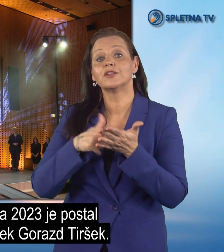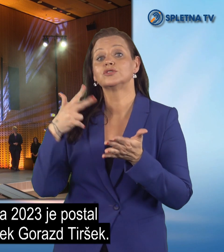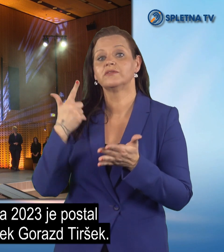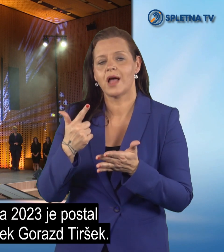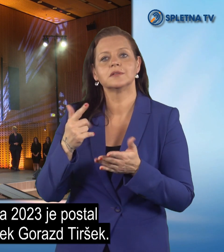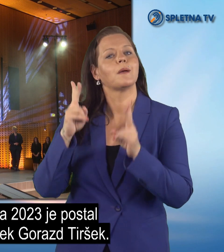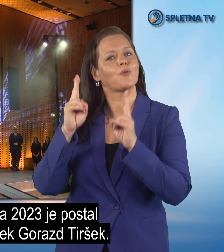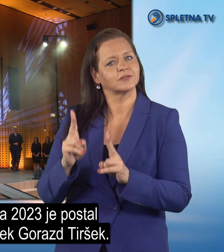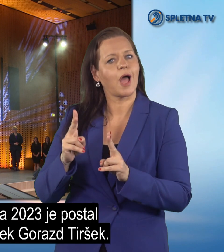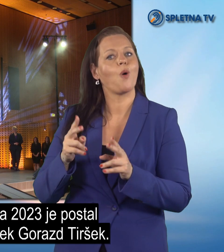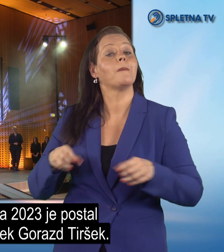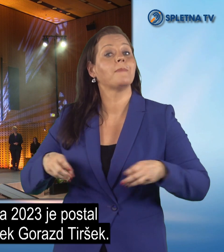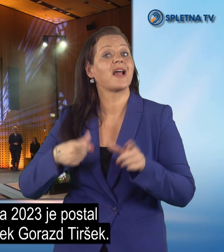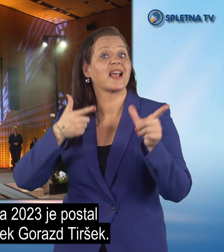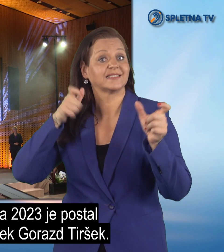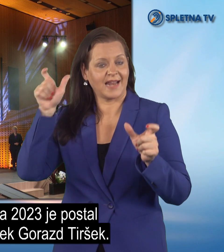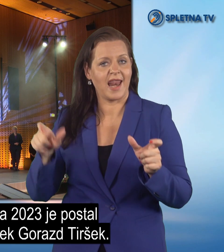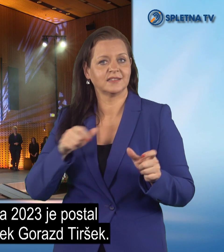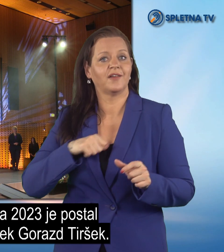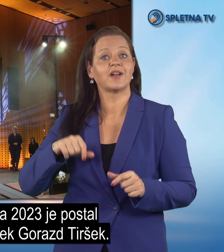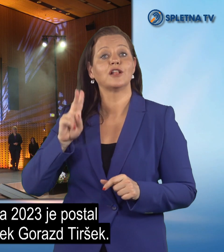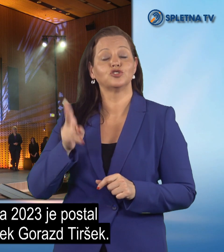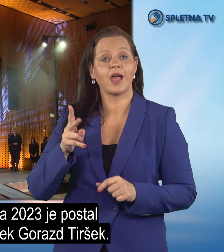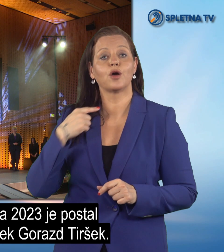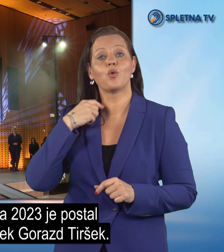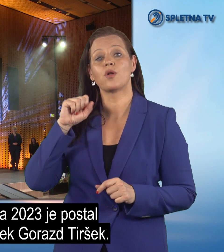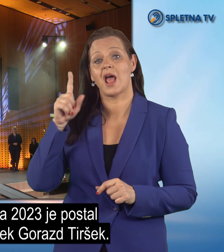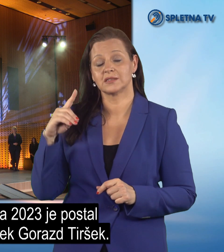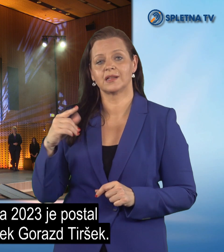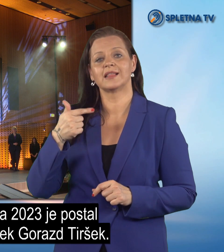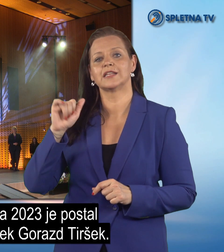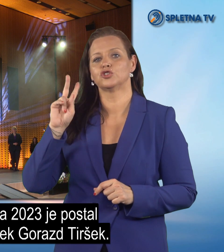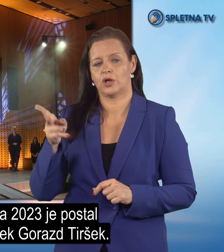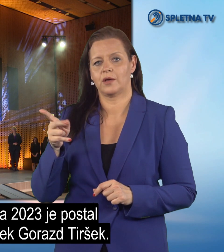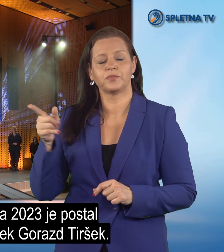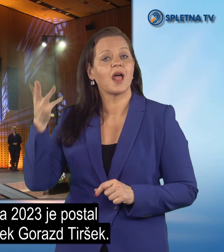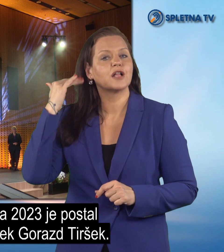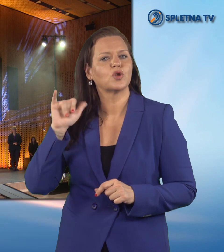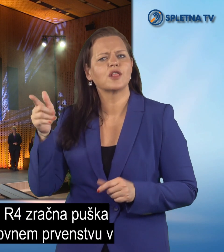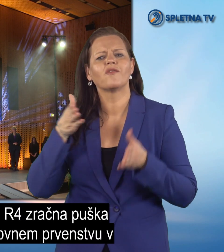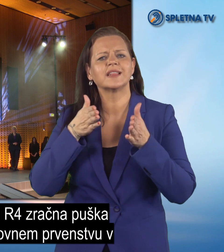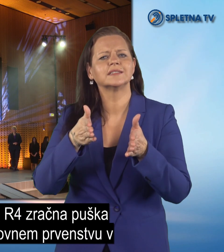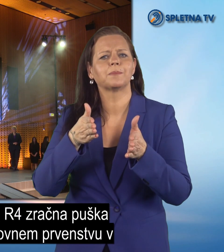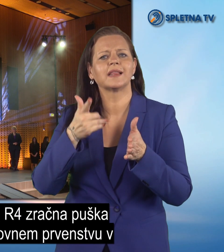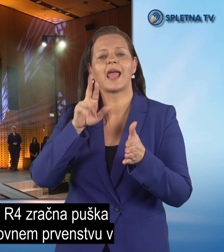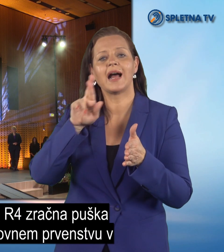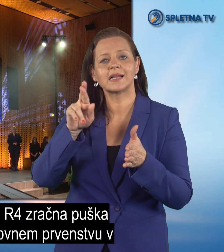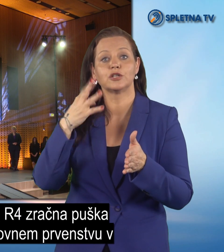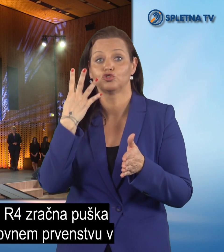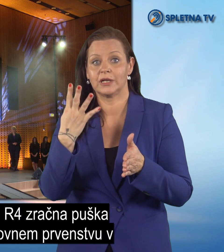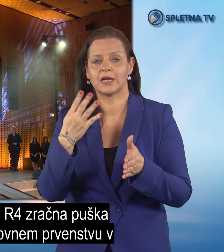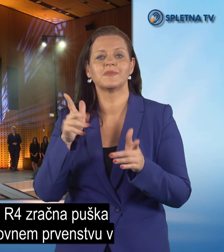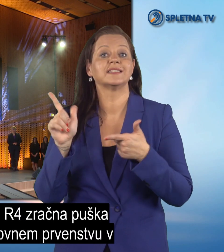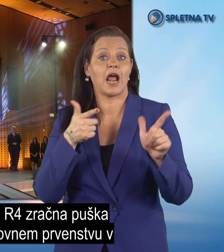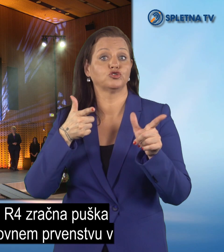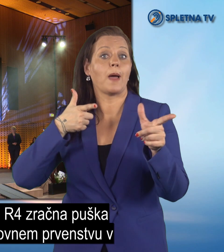Parašportnik leta 2023 je postal parastrelec Franček Gorazd Tiršek. Lani je v disciplini